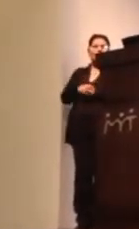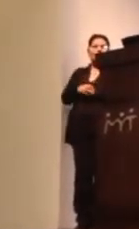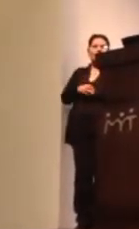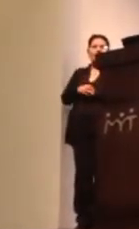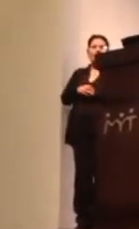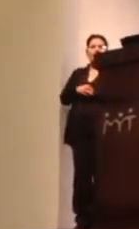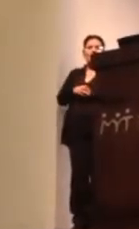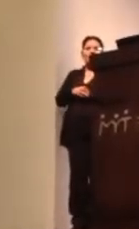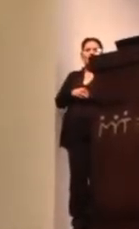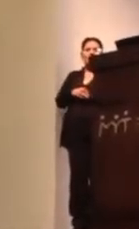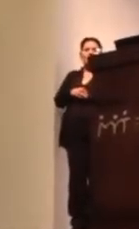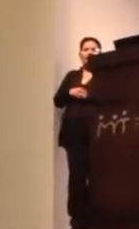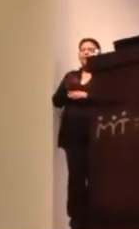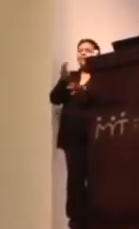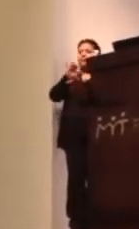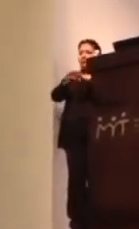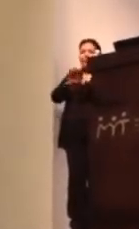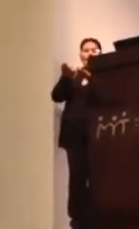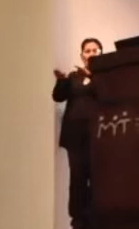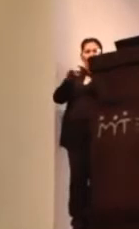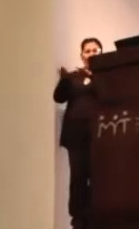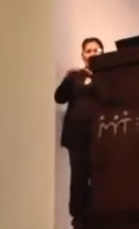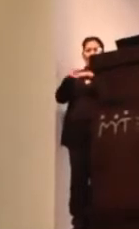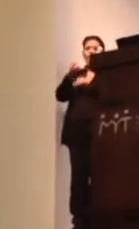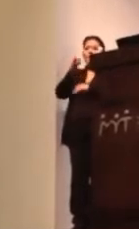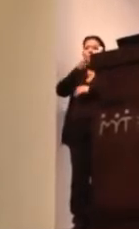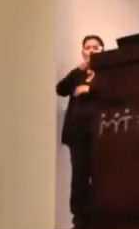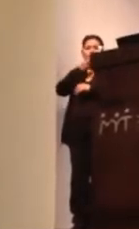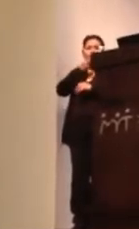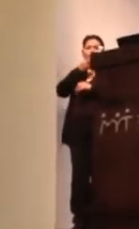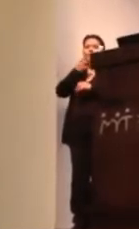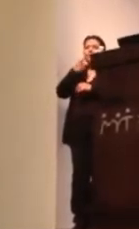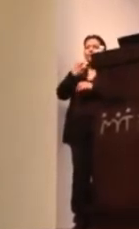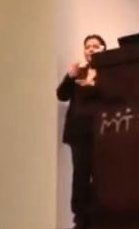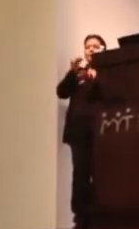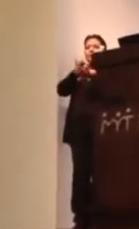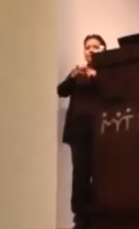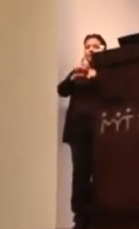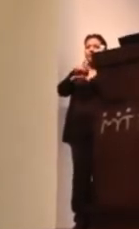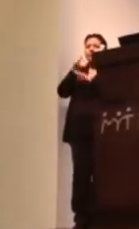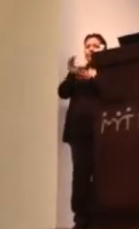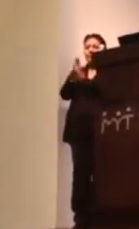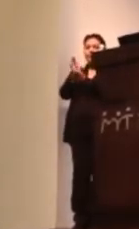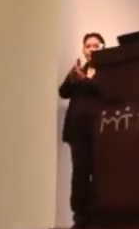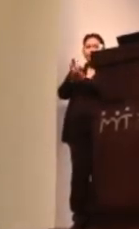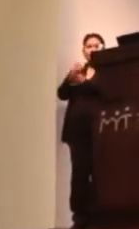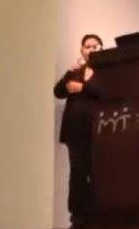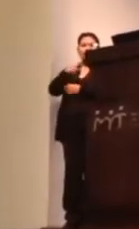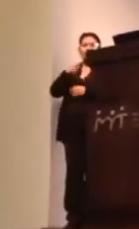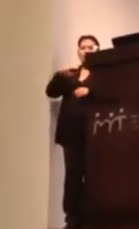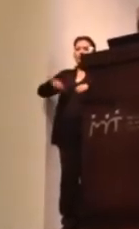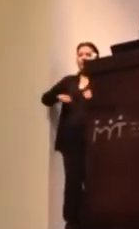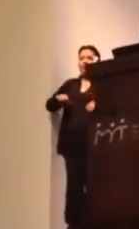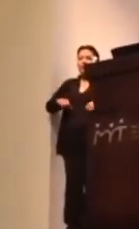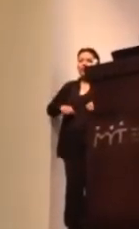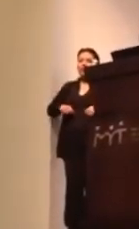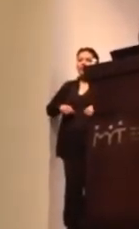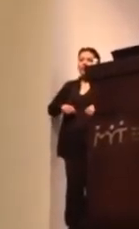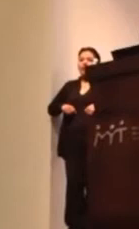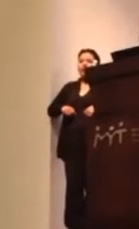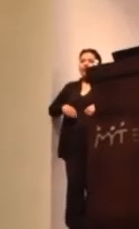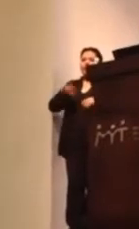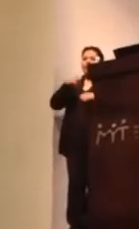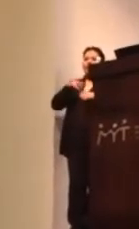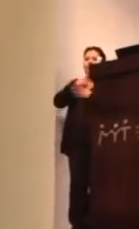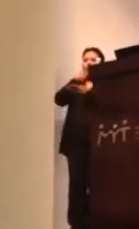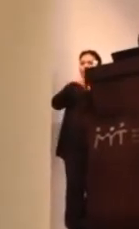Luego, la contribución al trabajo, tenemos al niño que contribuye, colabora, anima, que te ayuda en todas las acciones que haces dentro del trabajo,